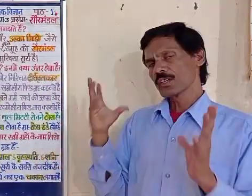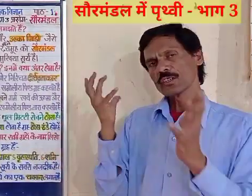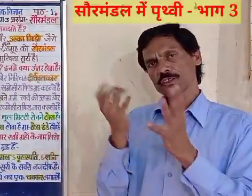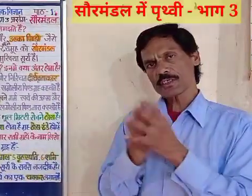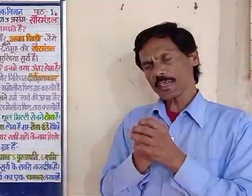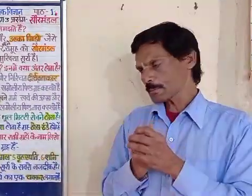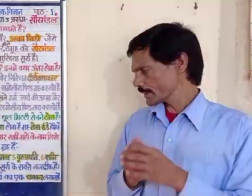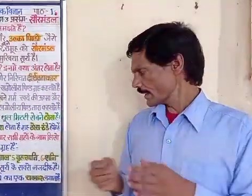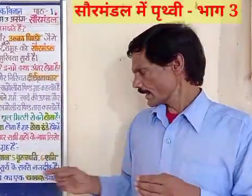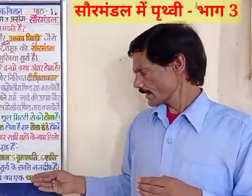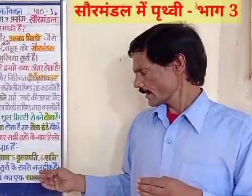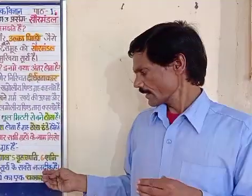सबसे